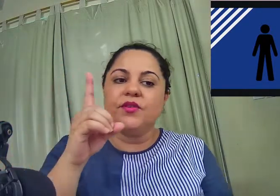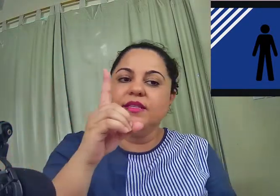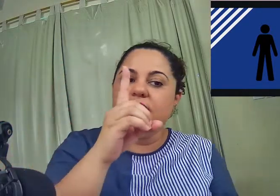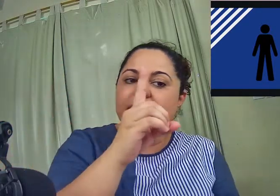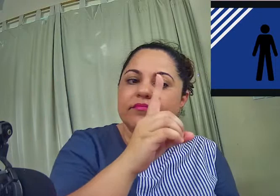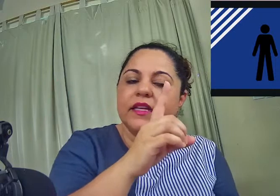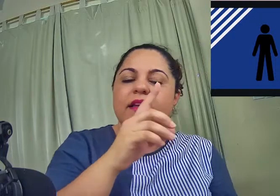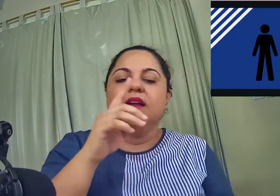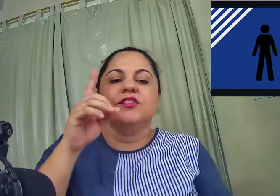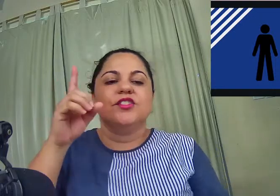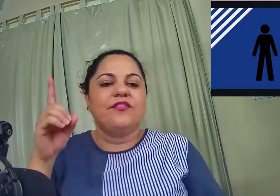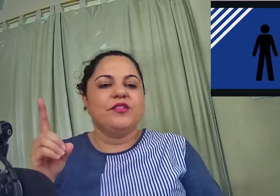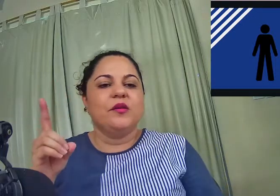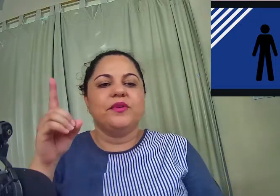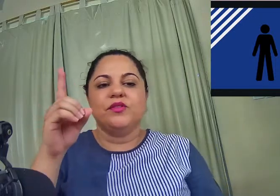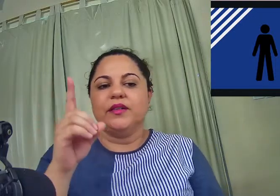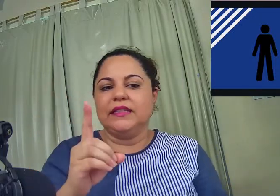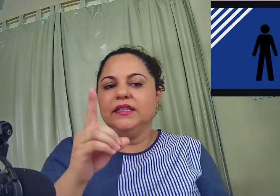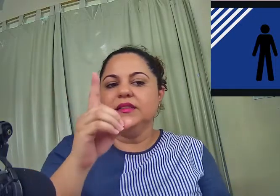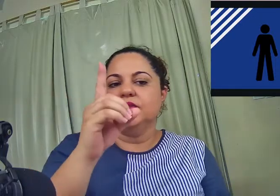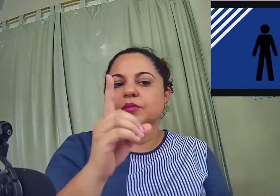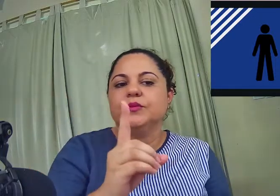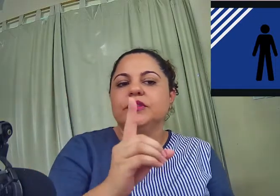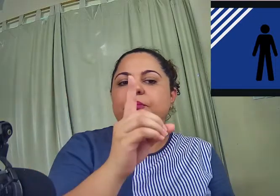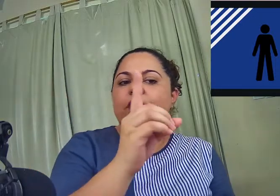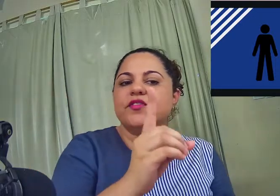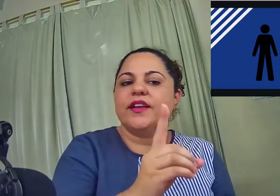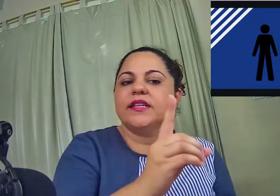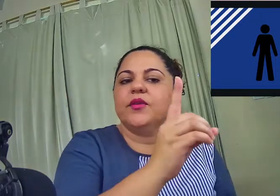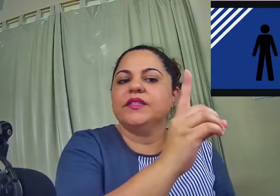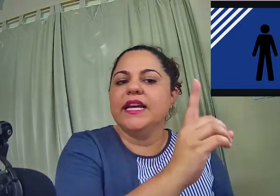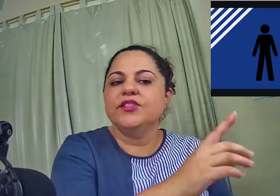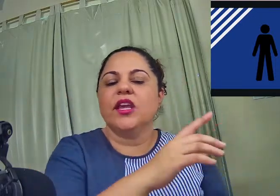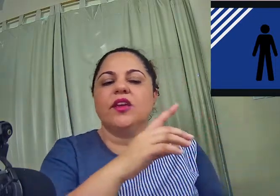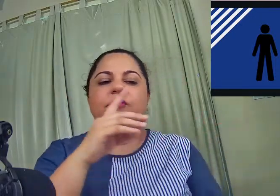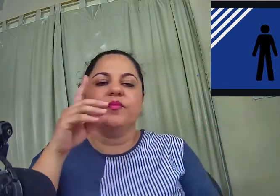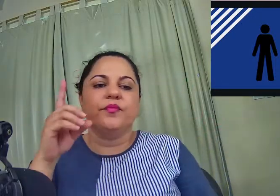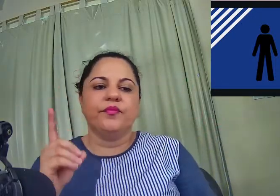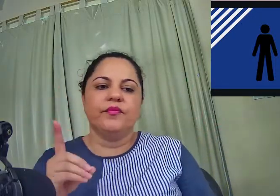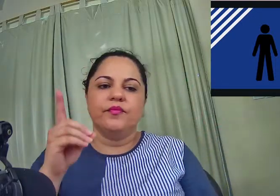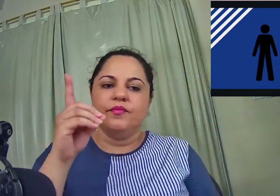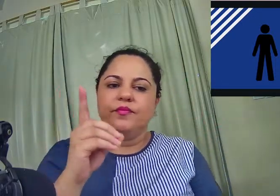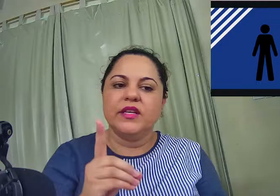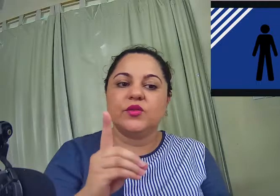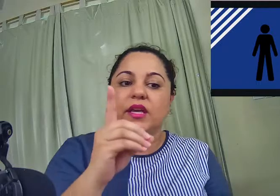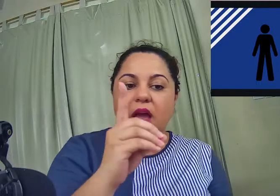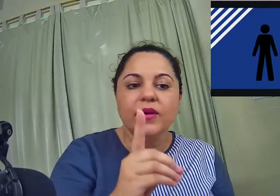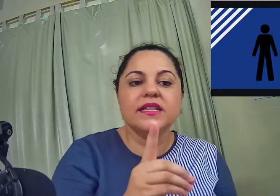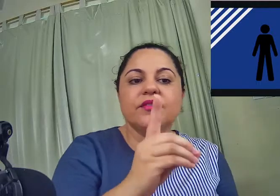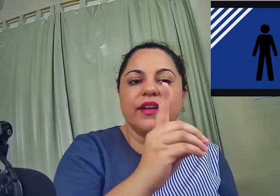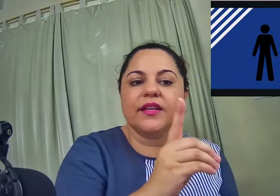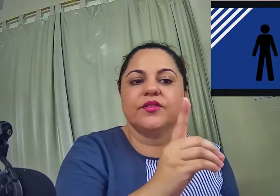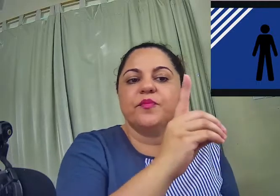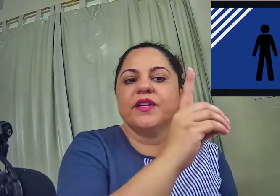assim. A gente quer fazer uma pessoa andando, você pode fazer com o dedinho. Isso aqui é um classificador de